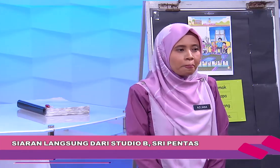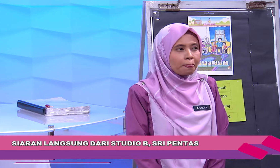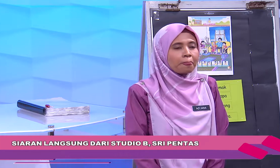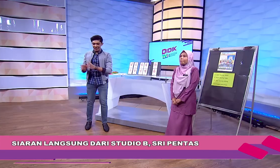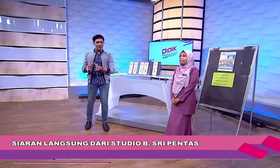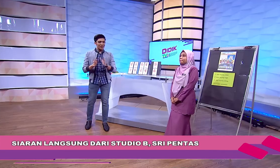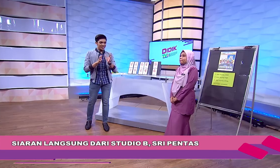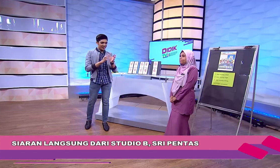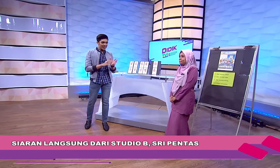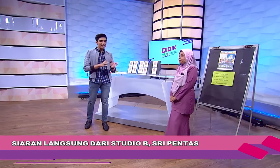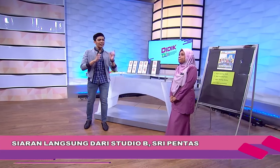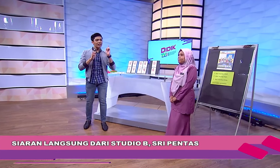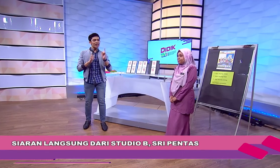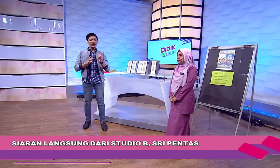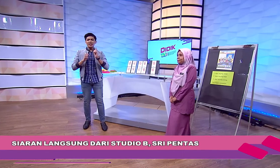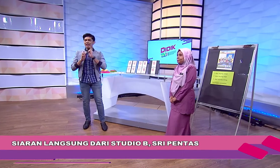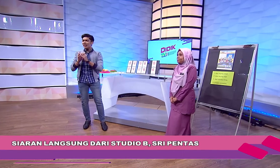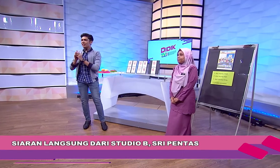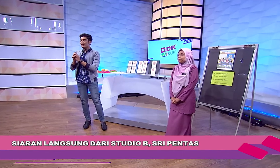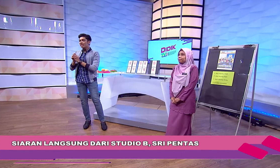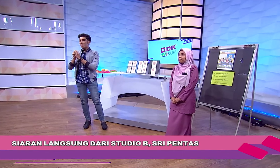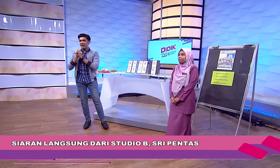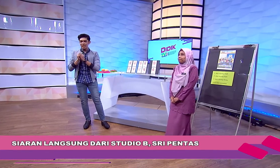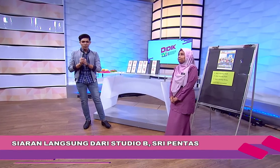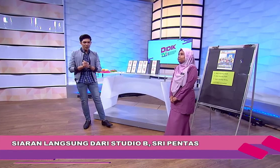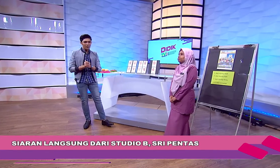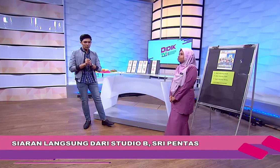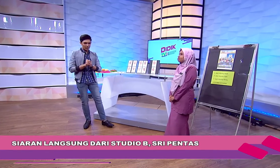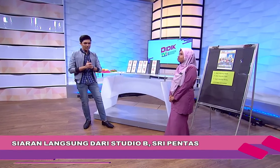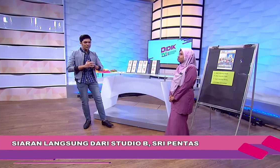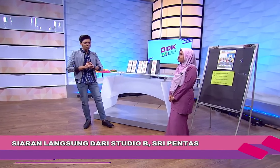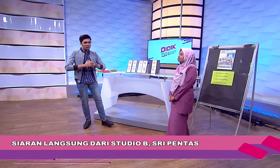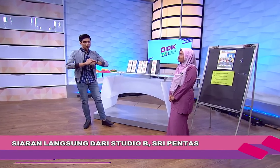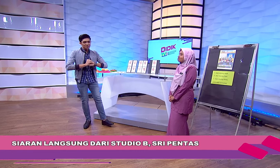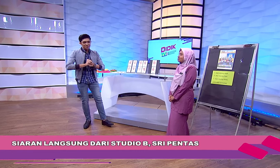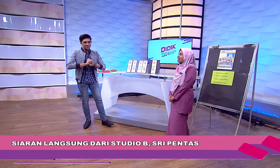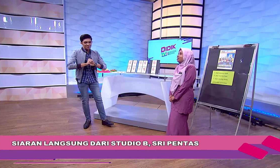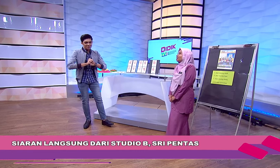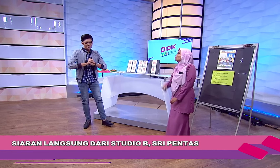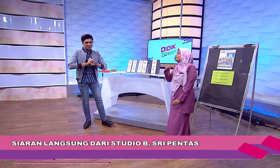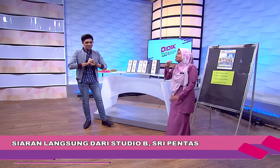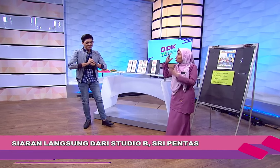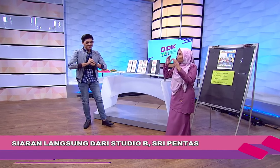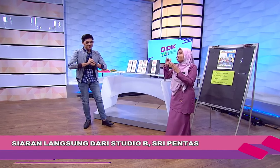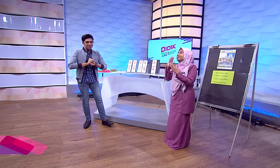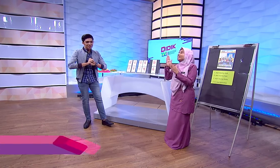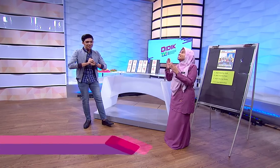kire kire dalam bahasa isyarat dan sekarang dengan kait keenam menyanyi pula betul bisa uh ah bukek goyang Oke